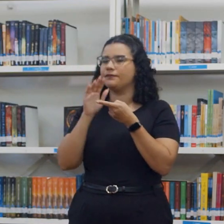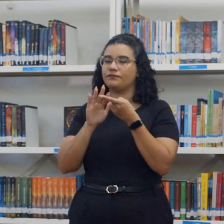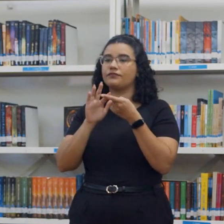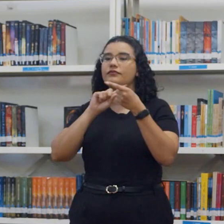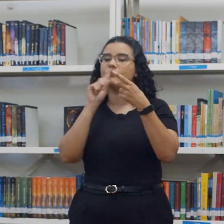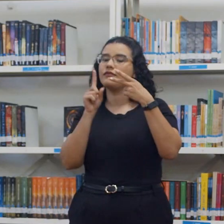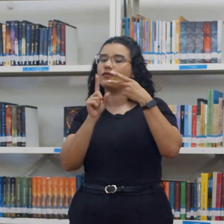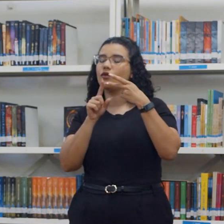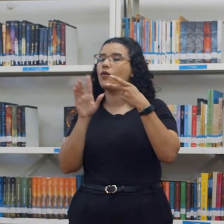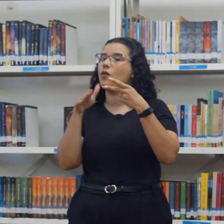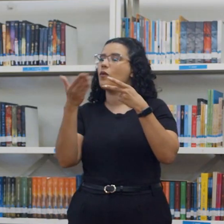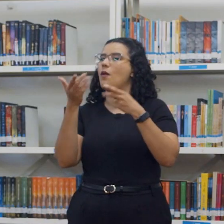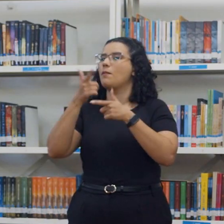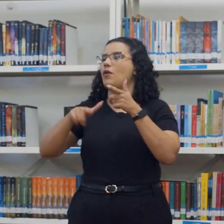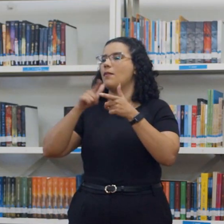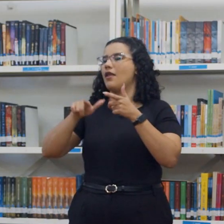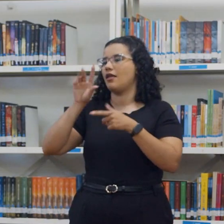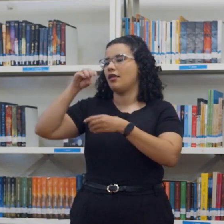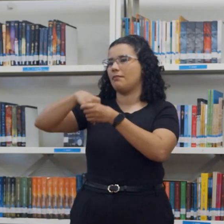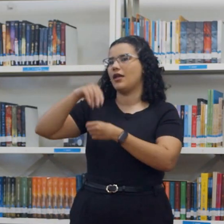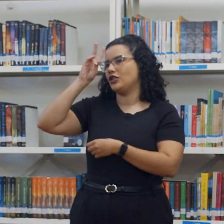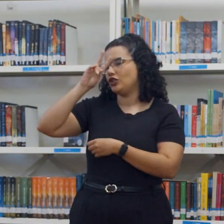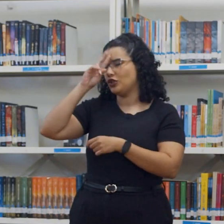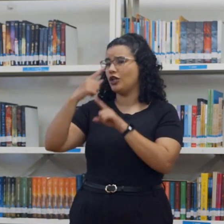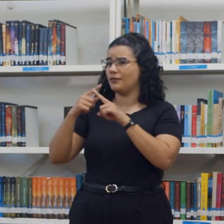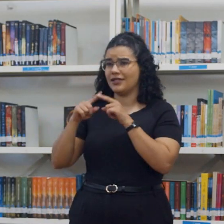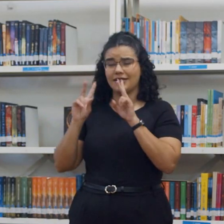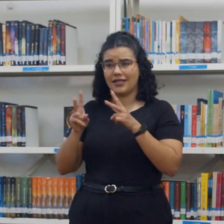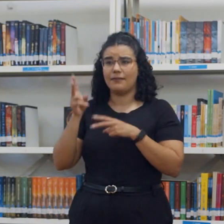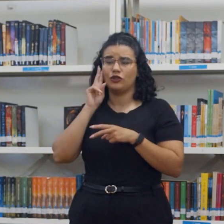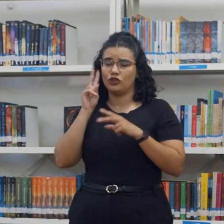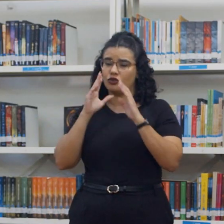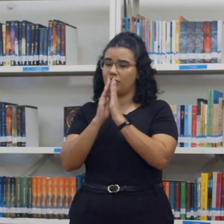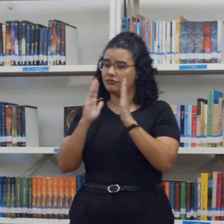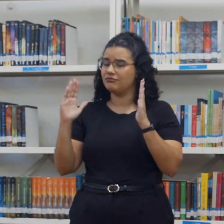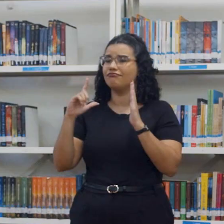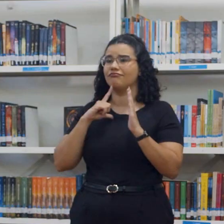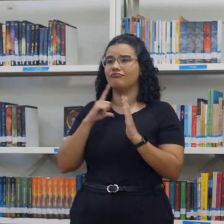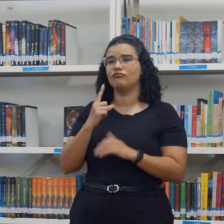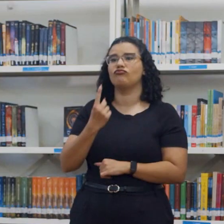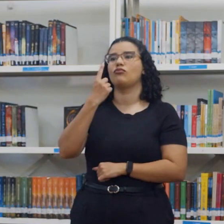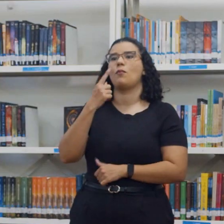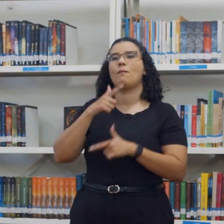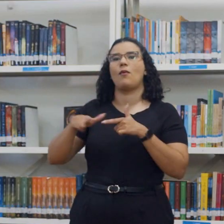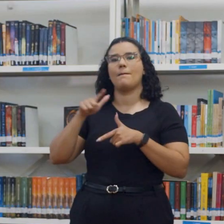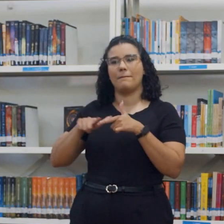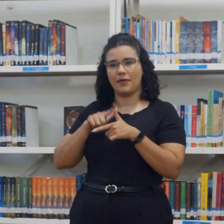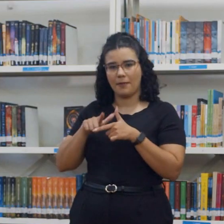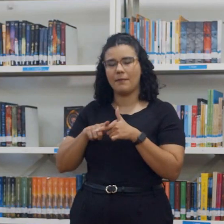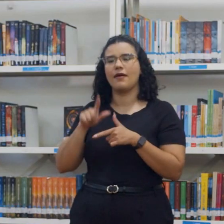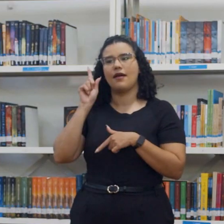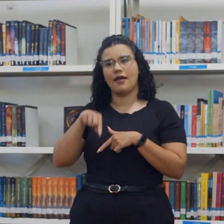qual é o problema da história, porque sempre no meio da história tem que ter um problema que é o que